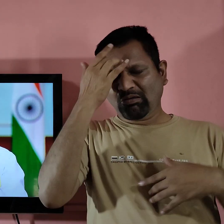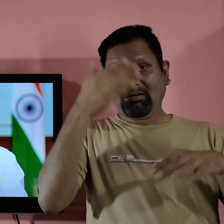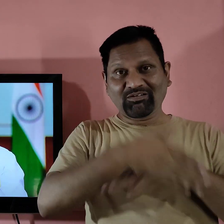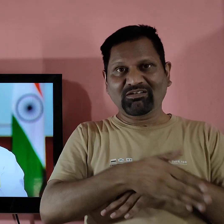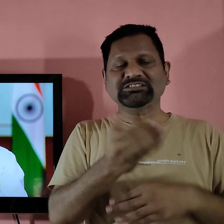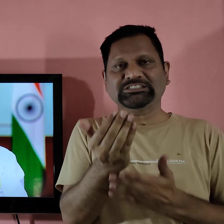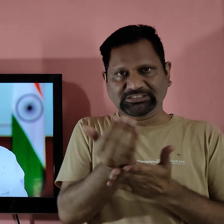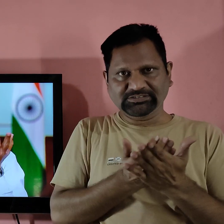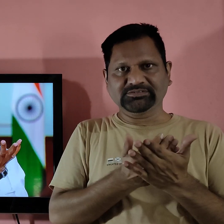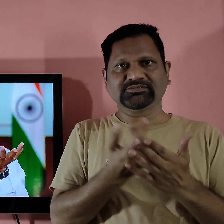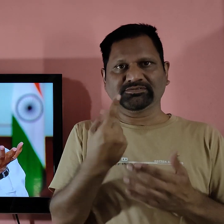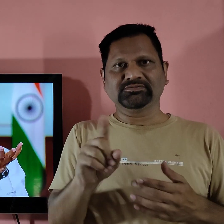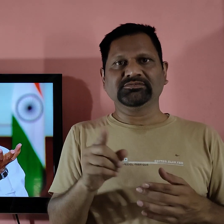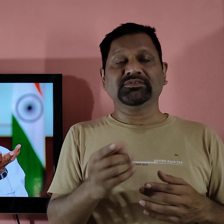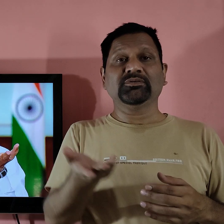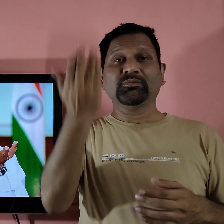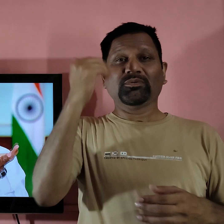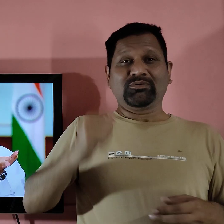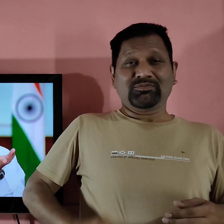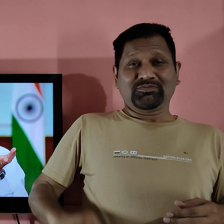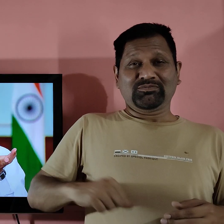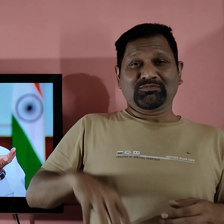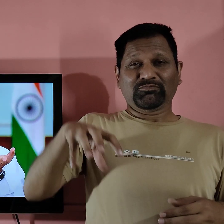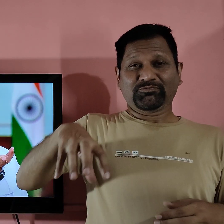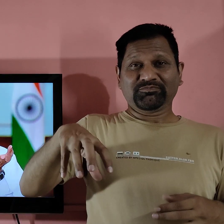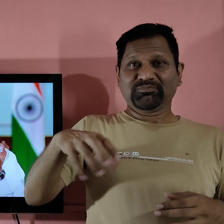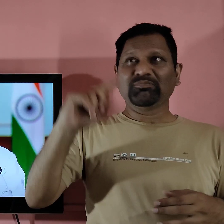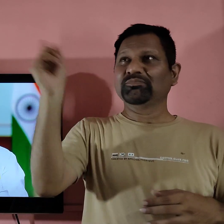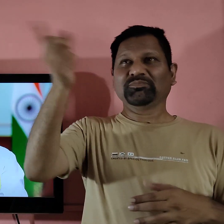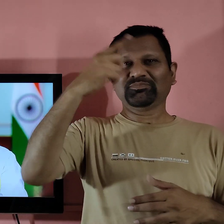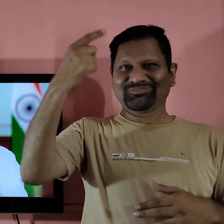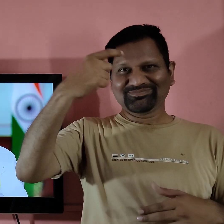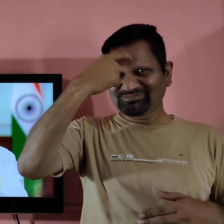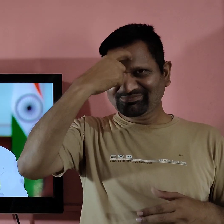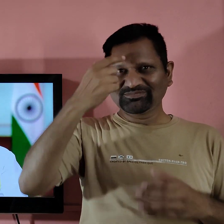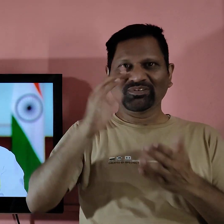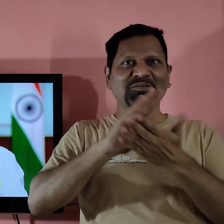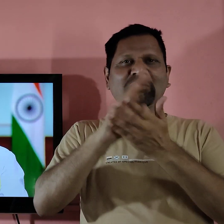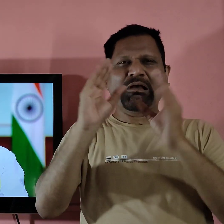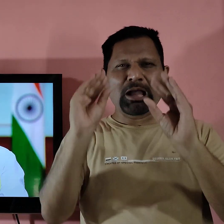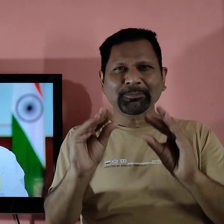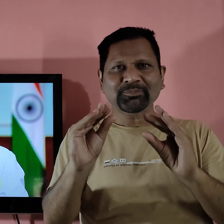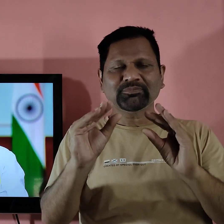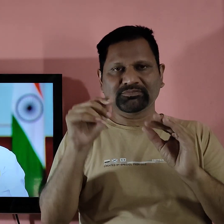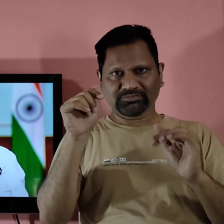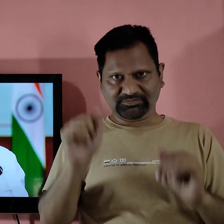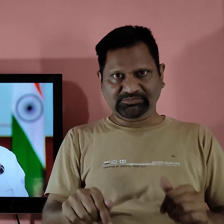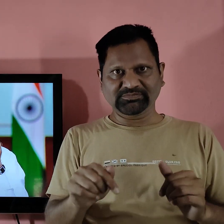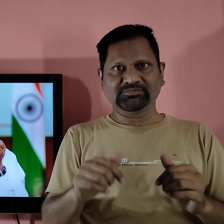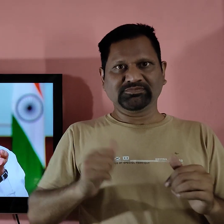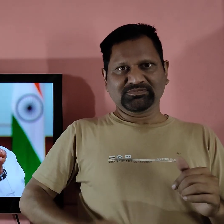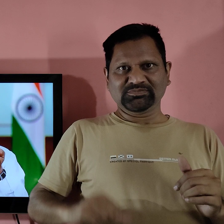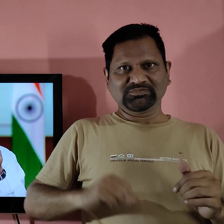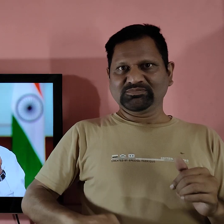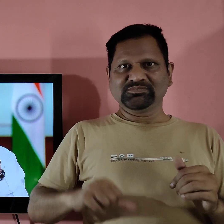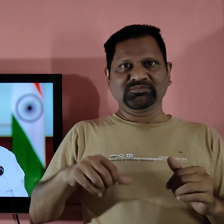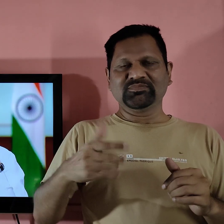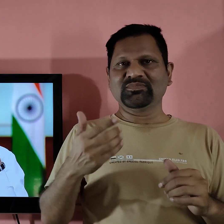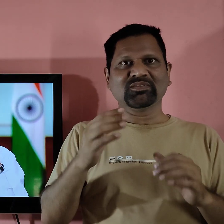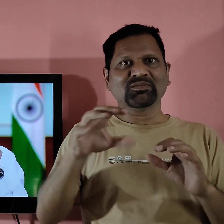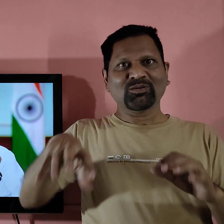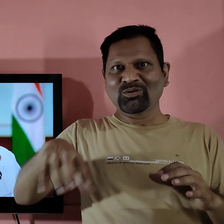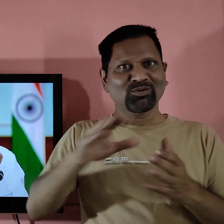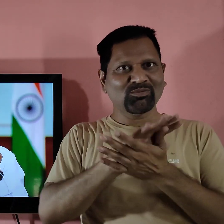पहले शौचालयों की क्या स्थिति थी ये भी आपको पता है। शौचालय न होने से